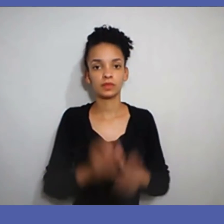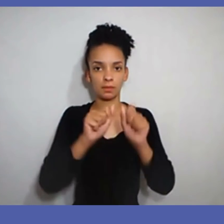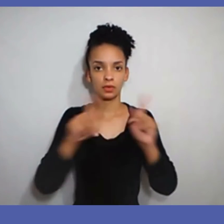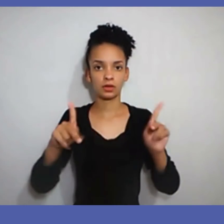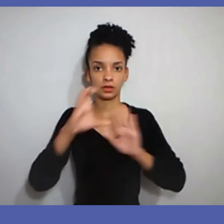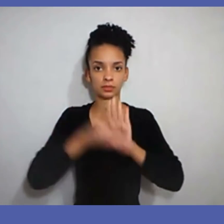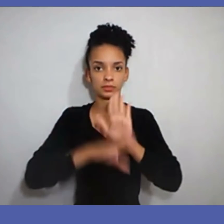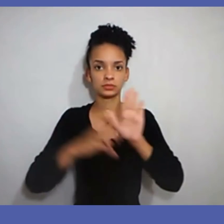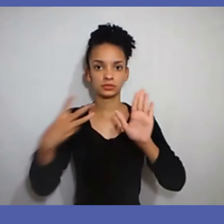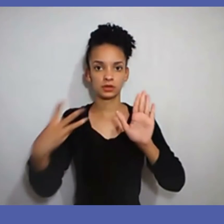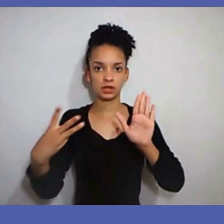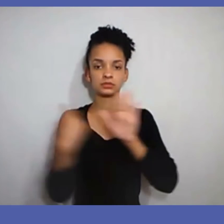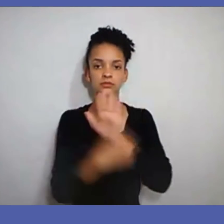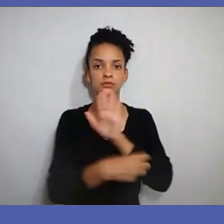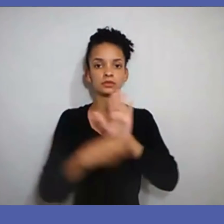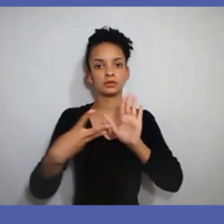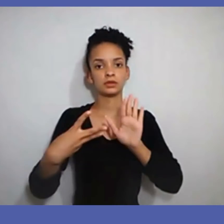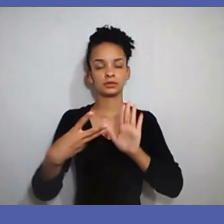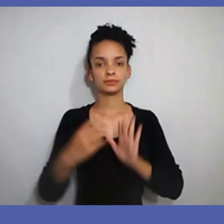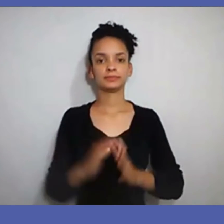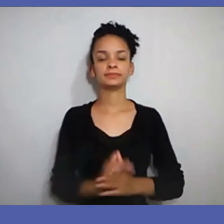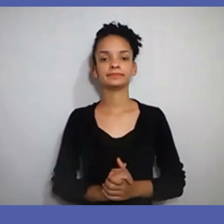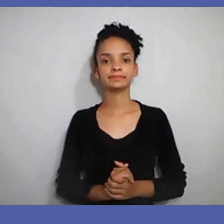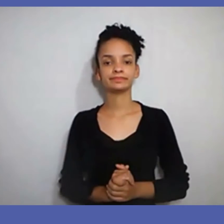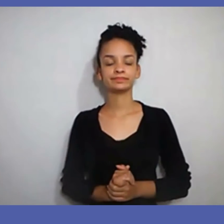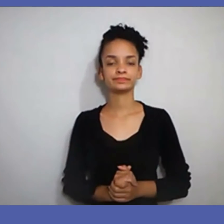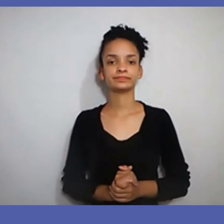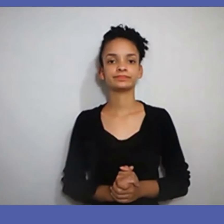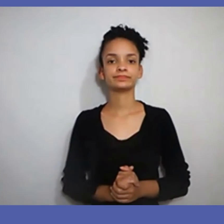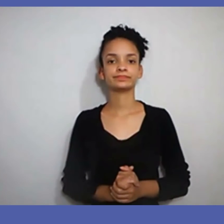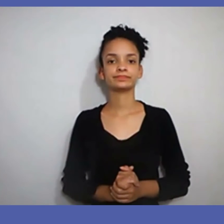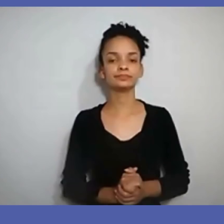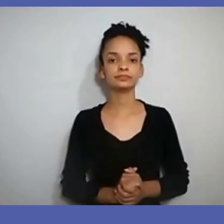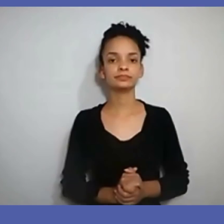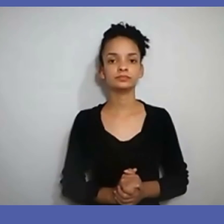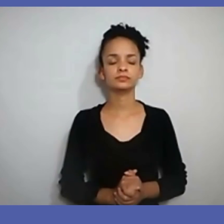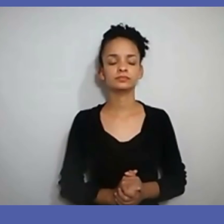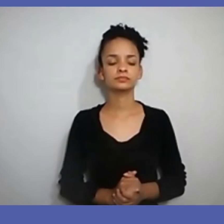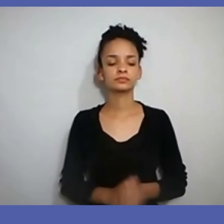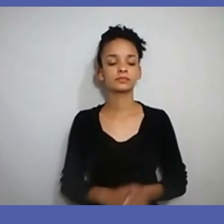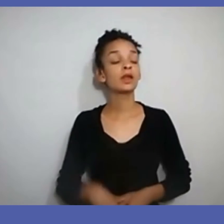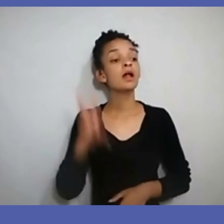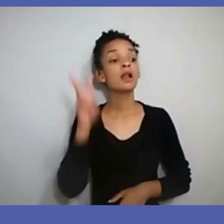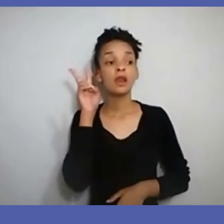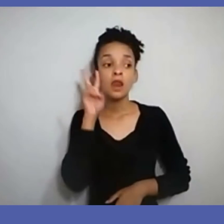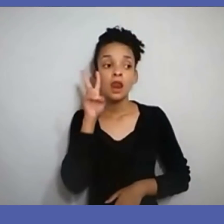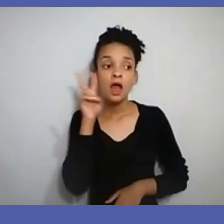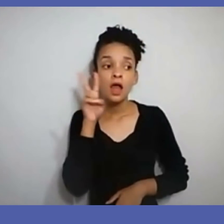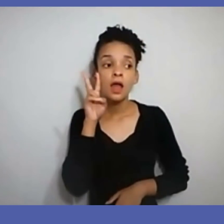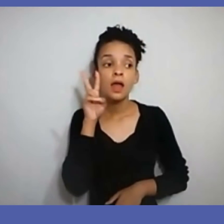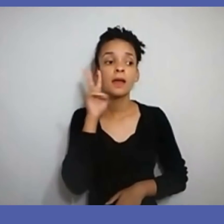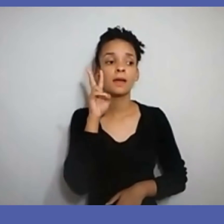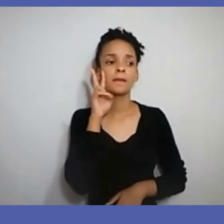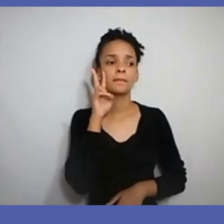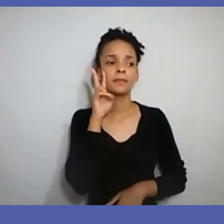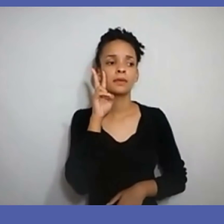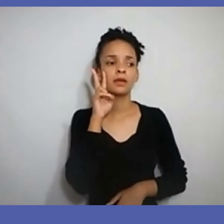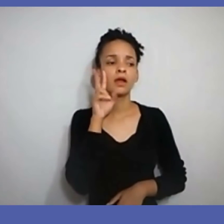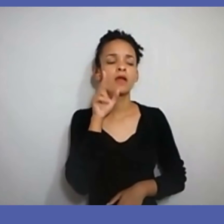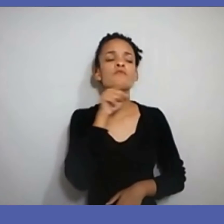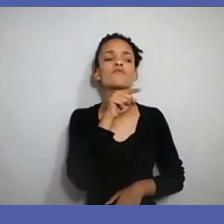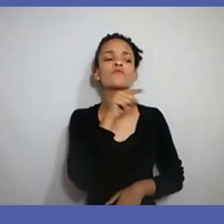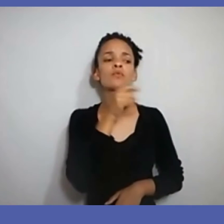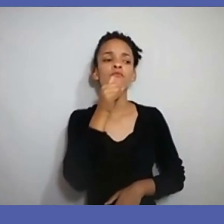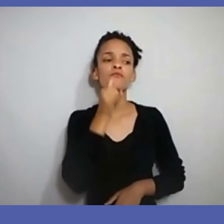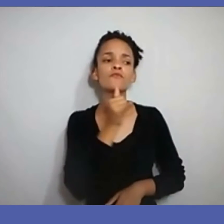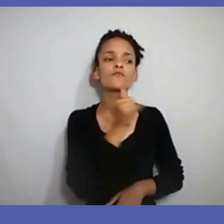Apocalipse 3:3. Lembra-te do que tens recebido e ouvido, guarda-o